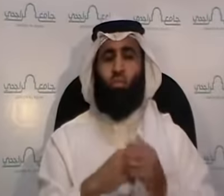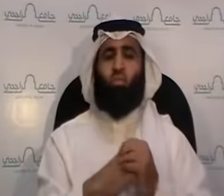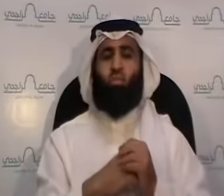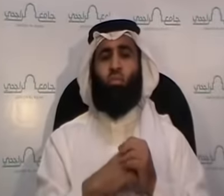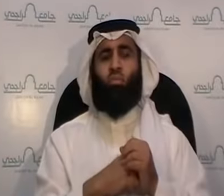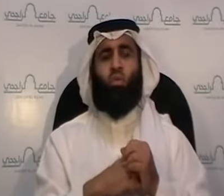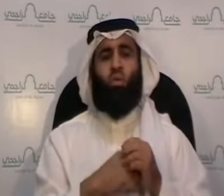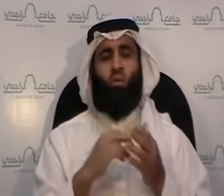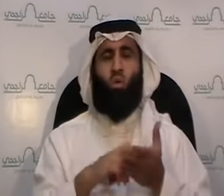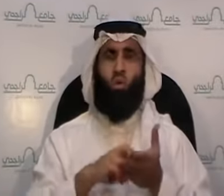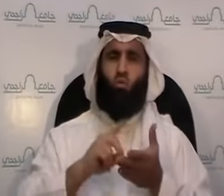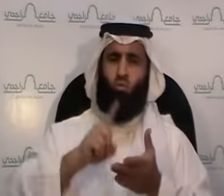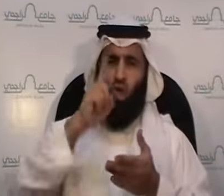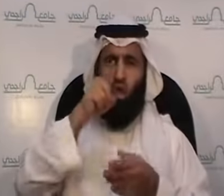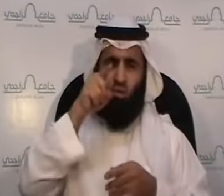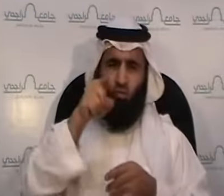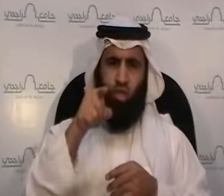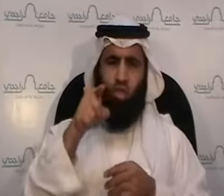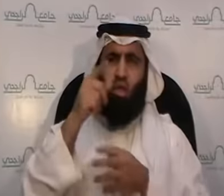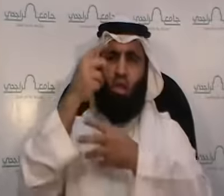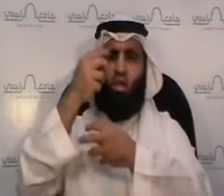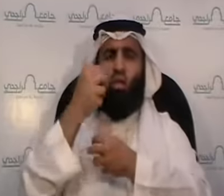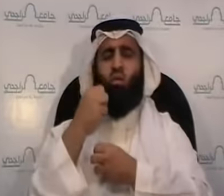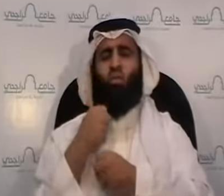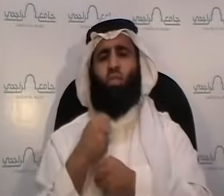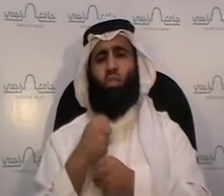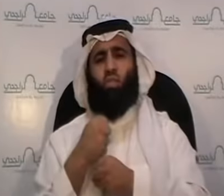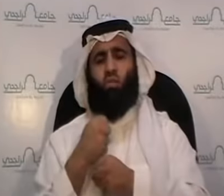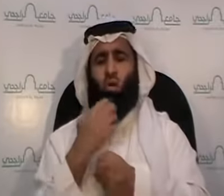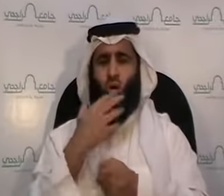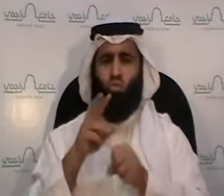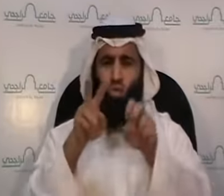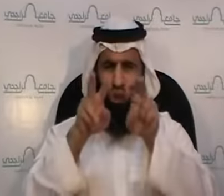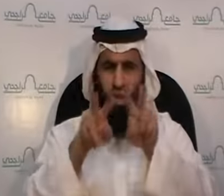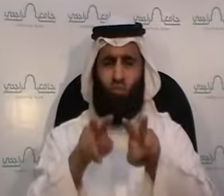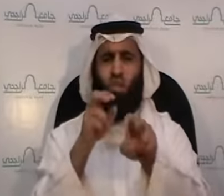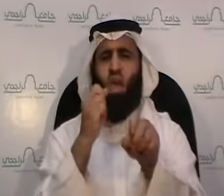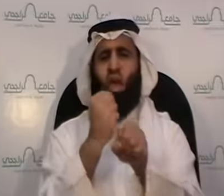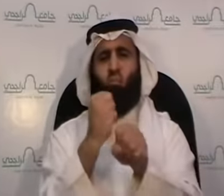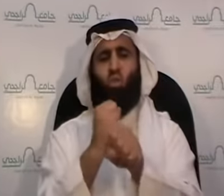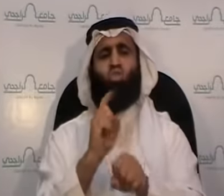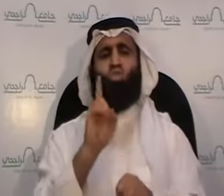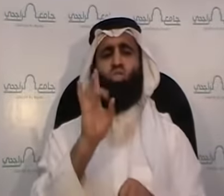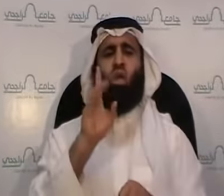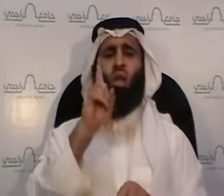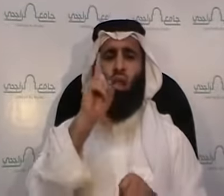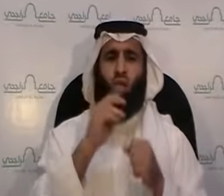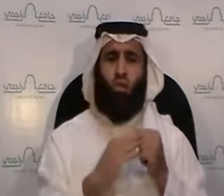لله وقارا، وسيظلون ويبلغون بإذن الله بهذا النور